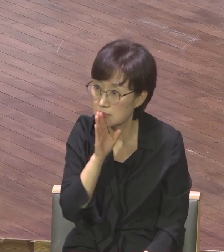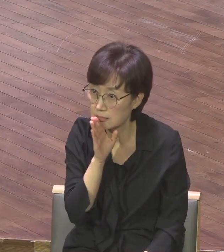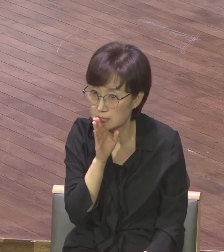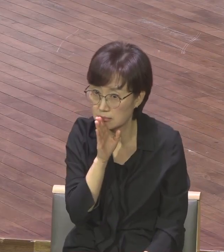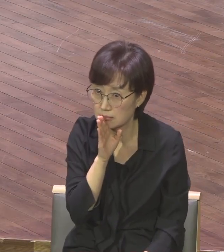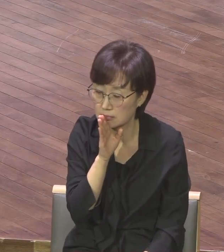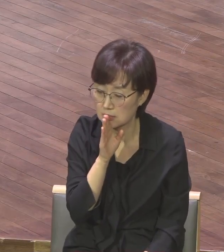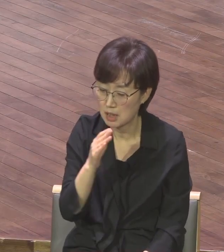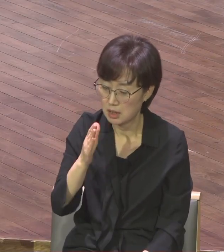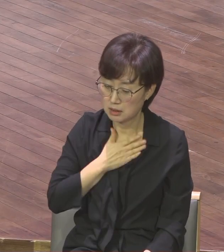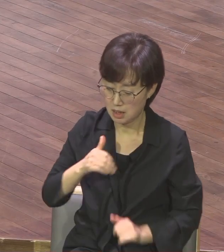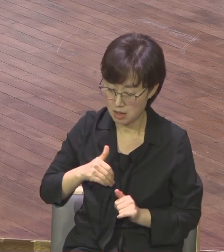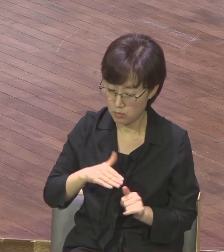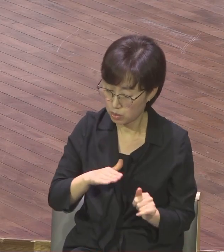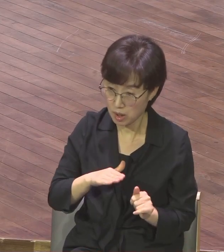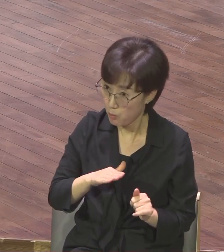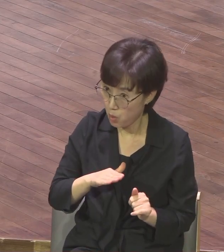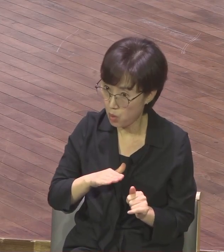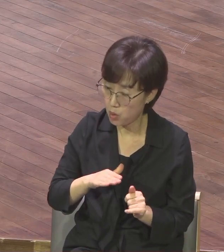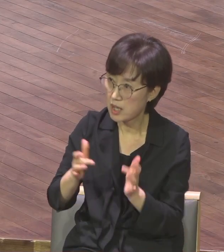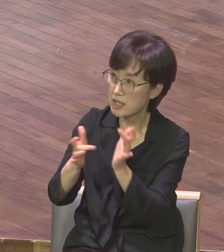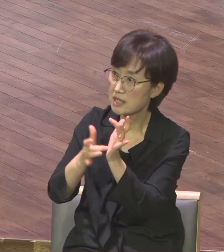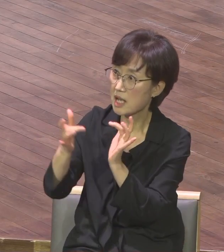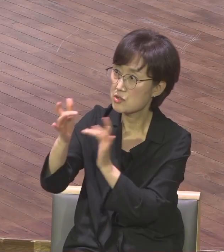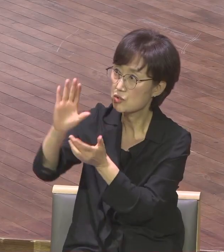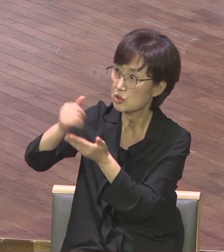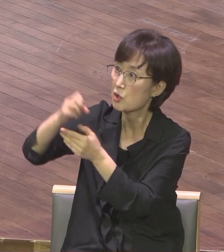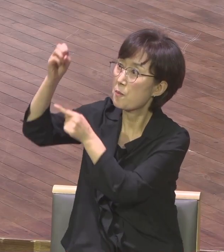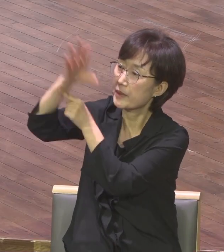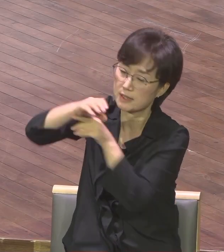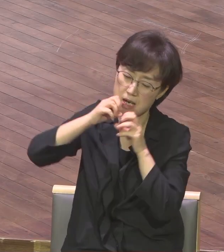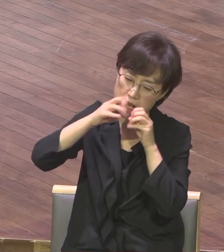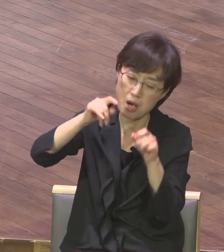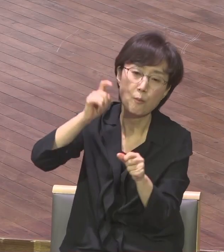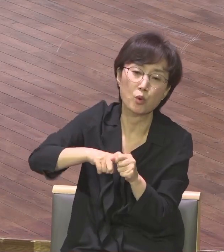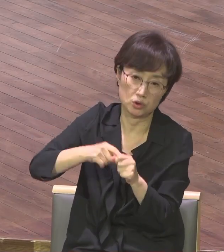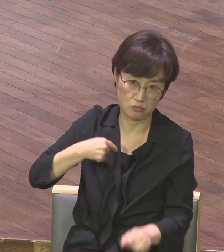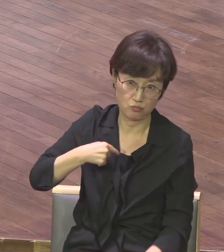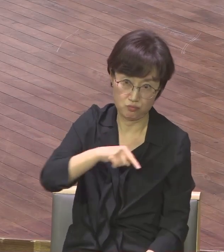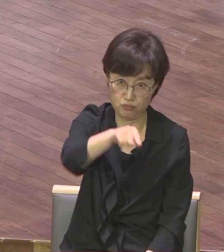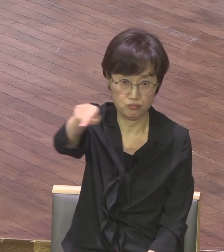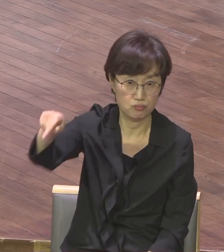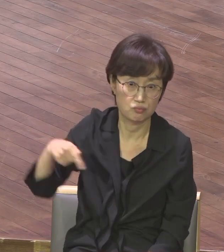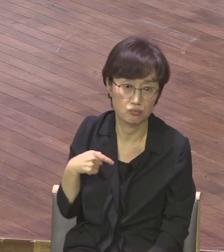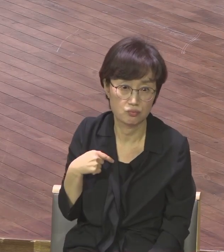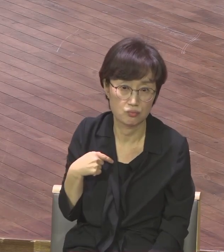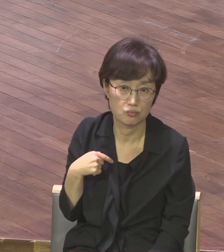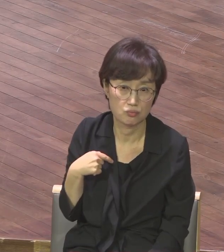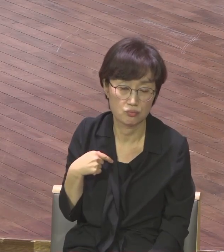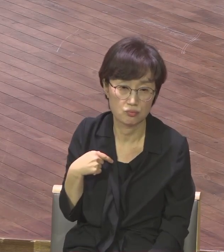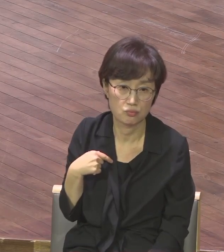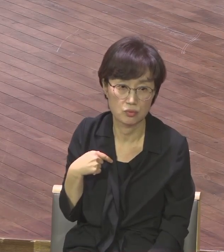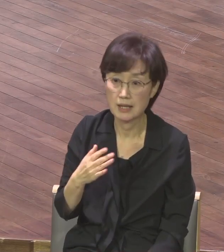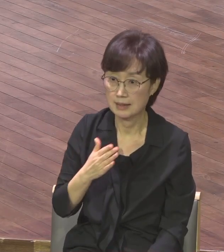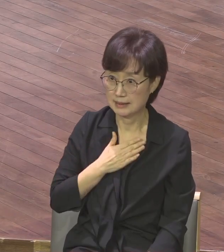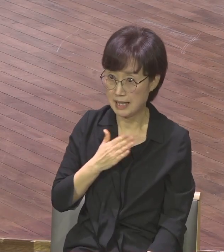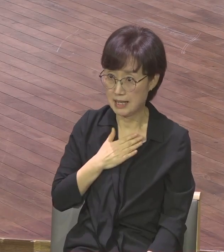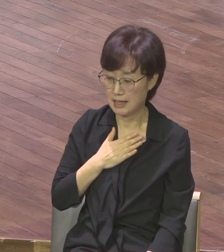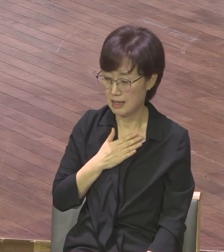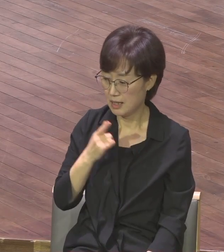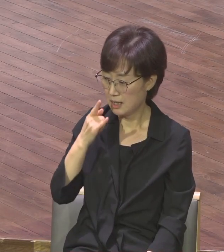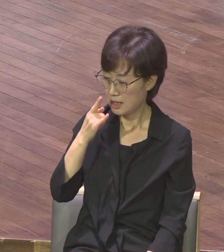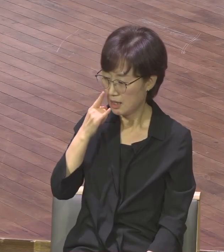정체성이 없으면요, 이 정체성 속에 살지 않으면, 제가 처음 한 신앙생활은요, 모태신앙으로 제가